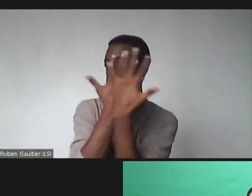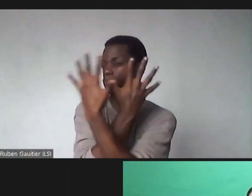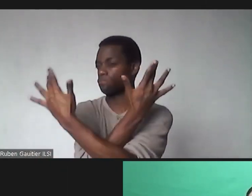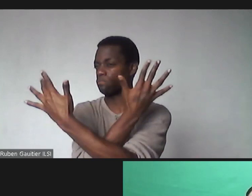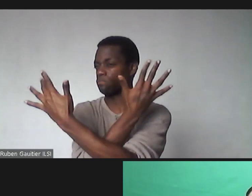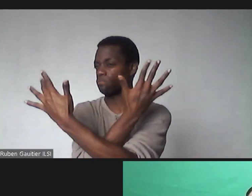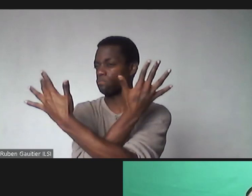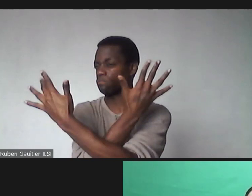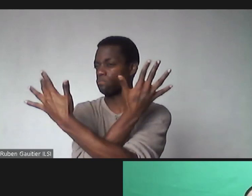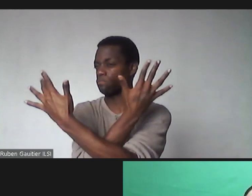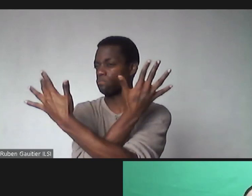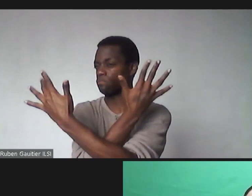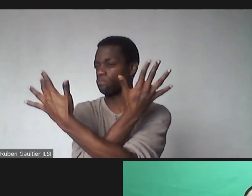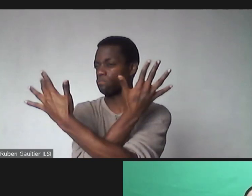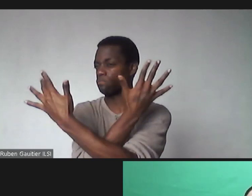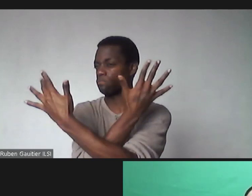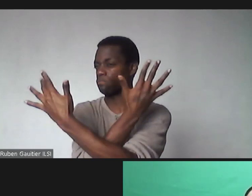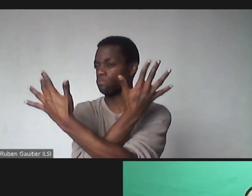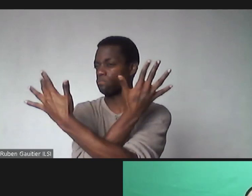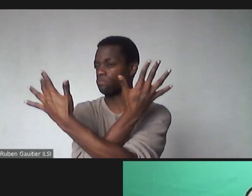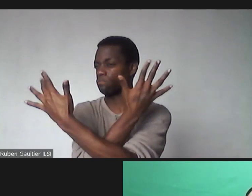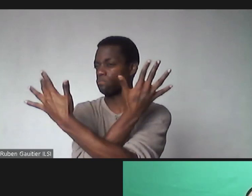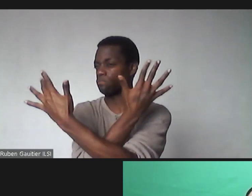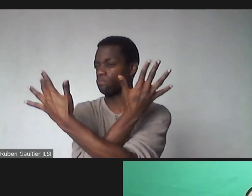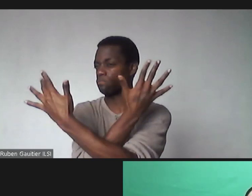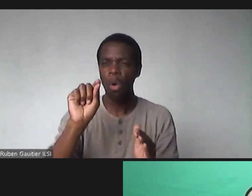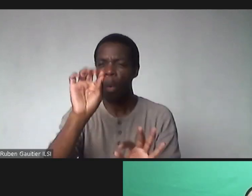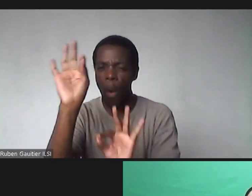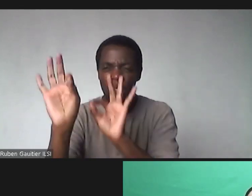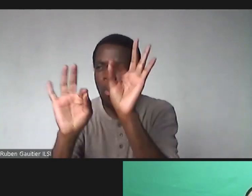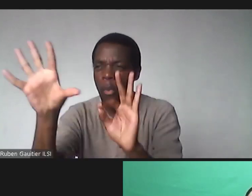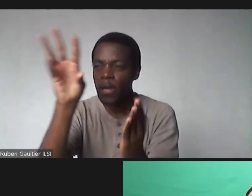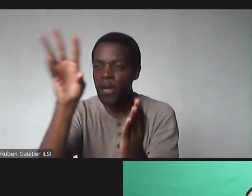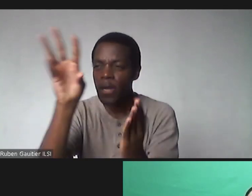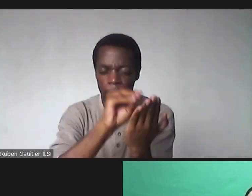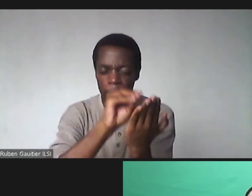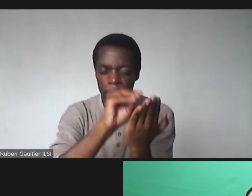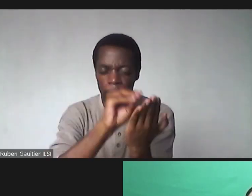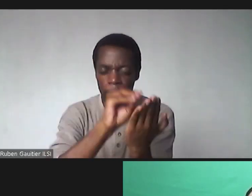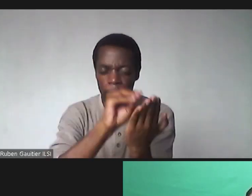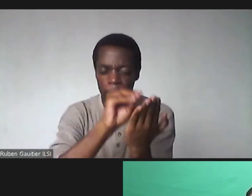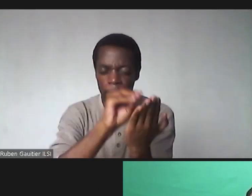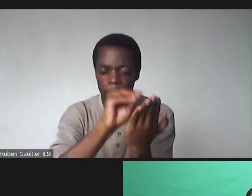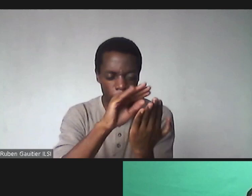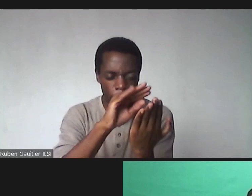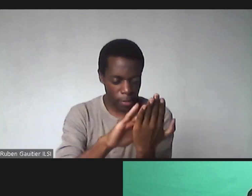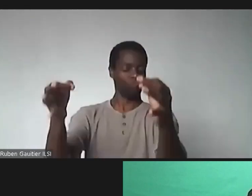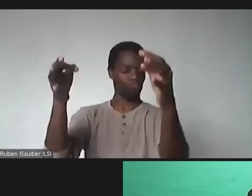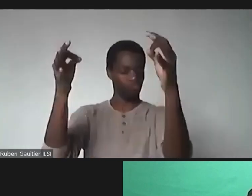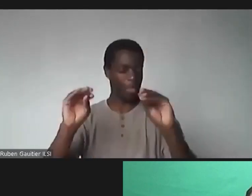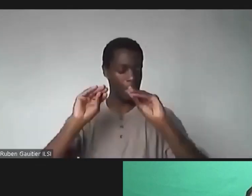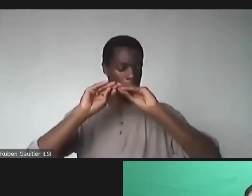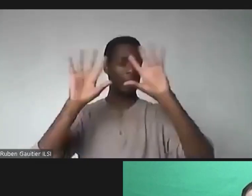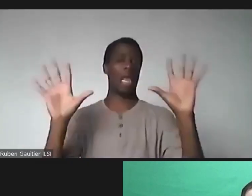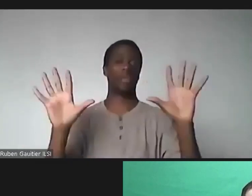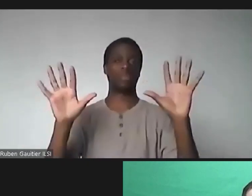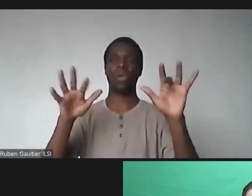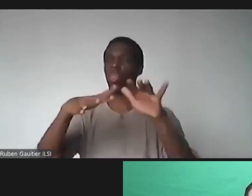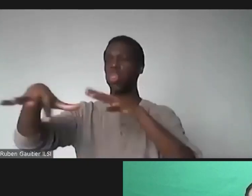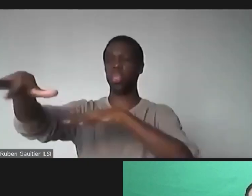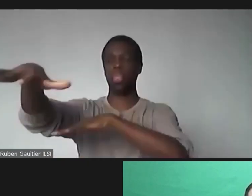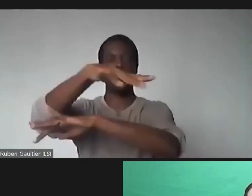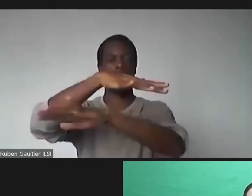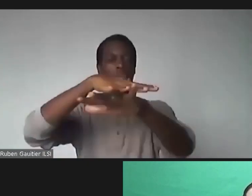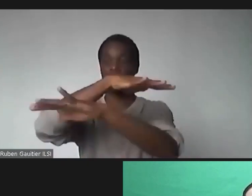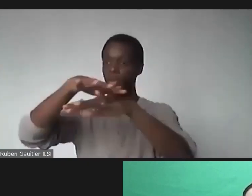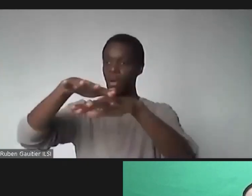datos y cuando hicimos los datos, conseguimos como dar visibilidad a esos grupos. Y para mí, es para eso que